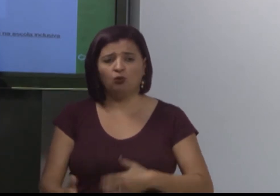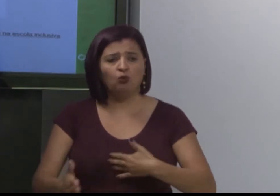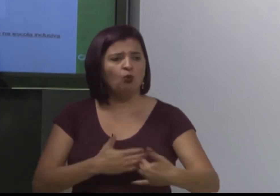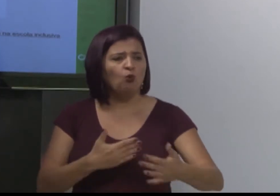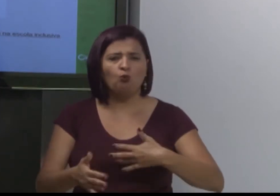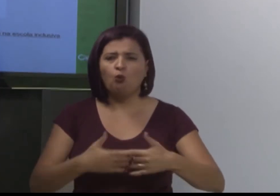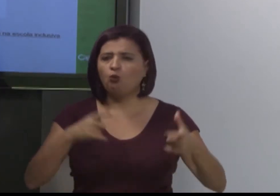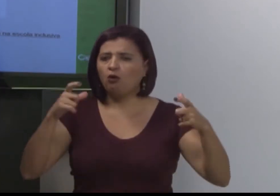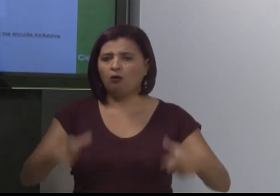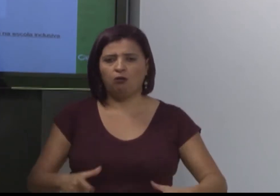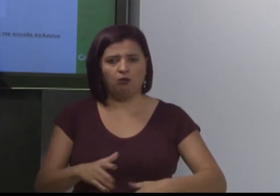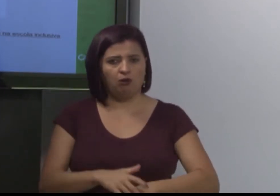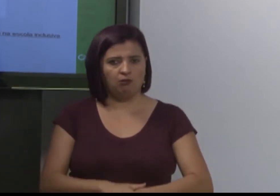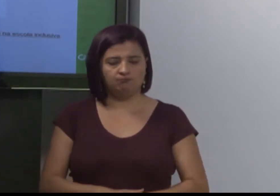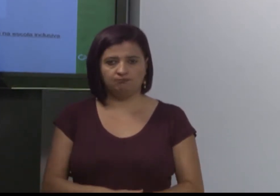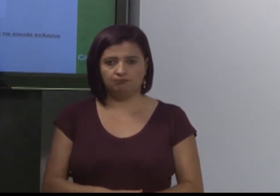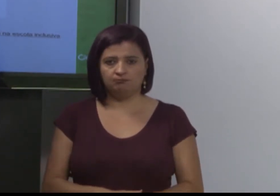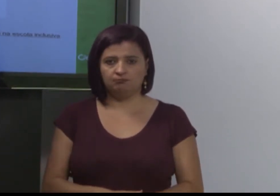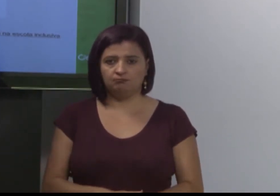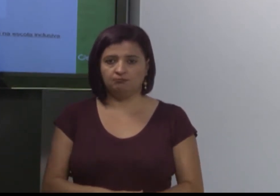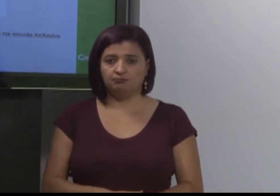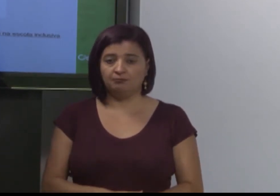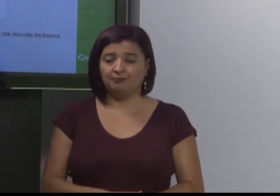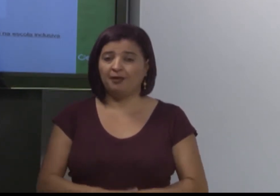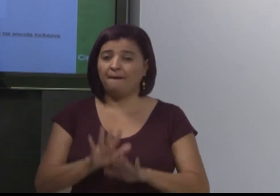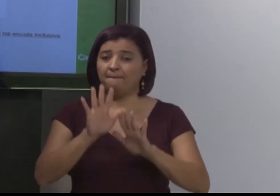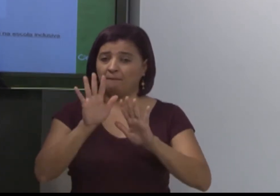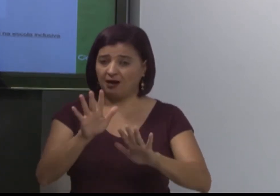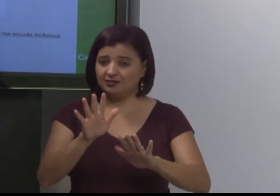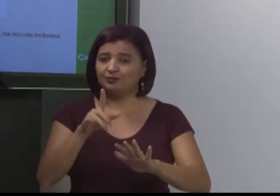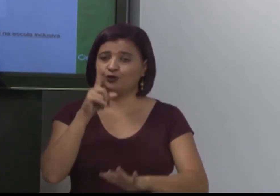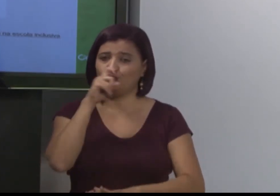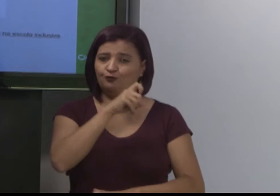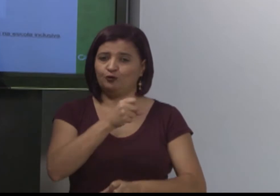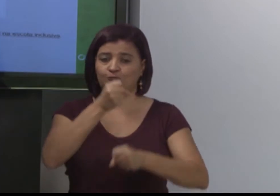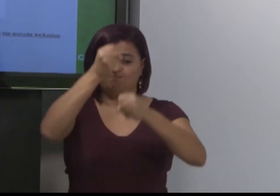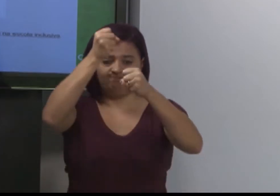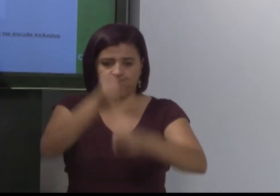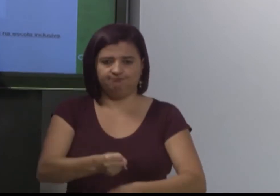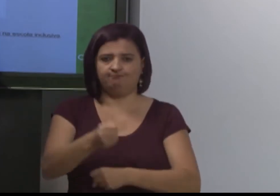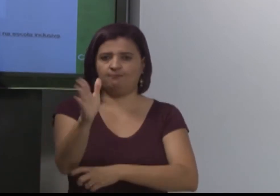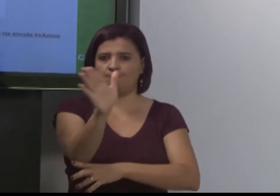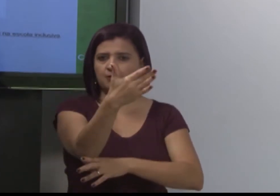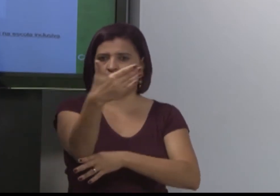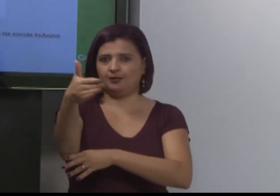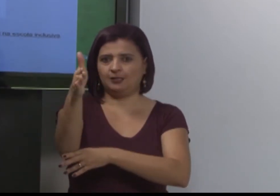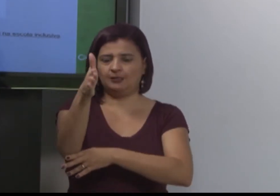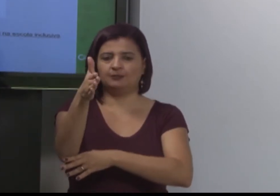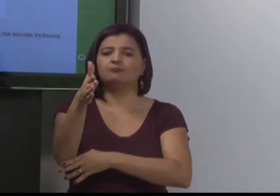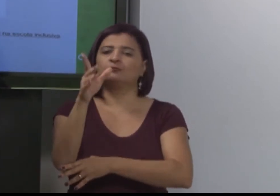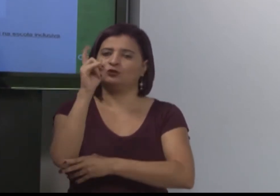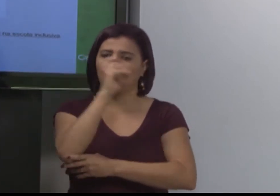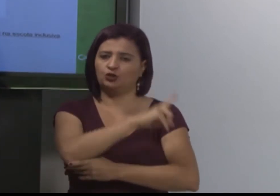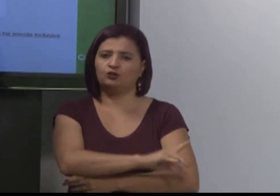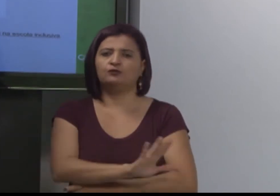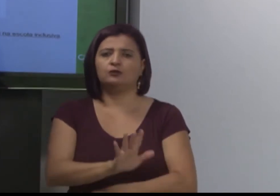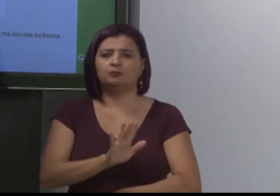qualquer local. Então, essa bandeira levantada deve ser em todos os espaços,